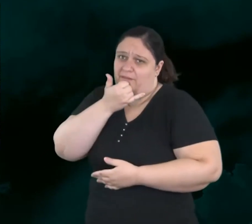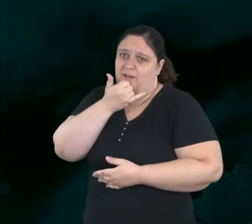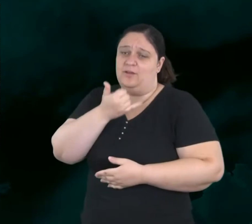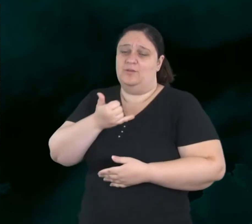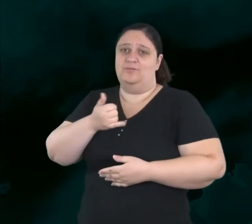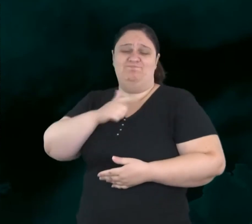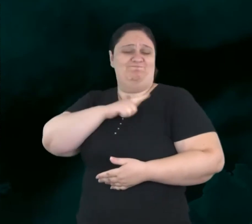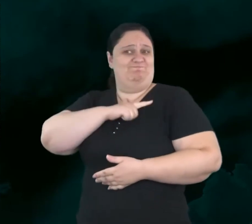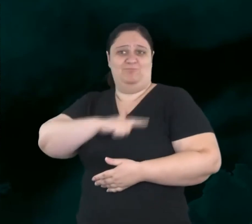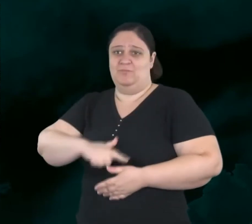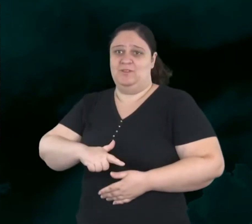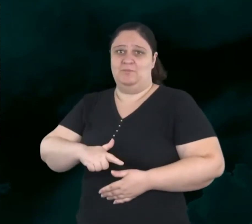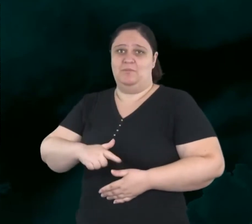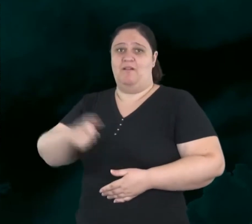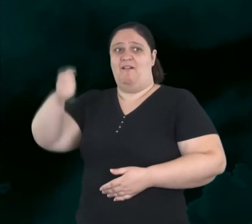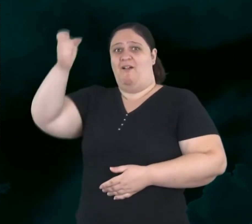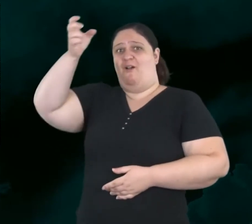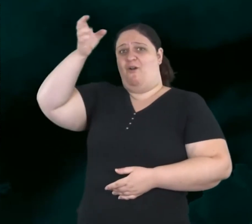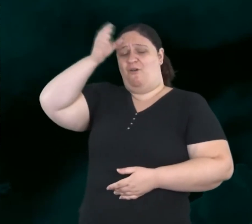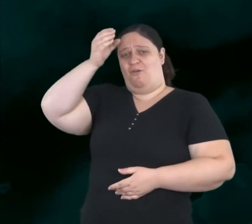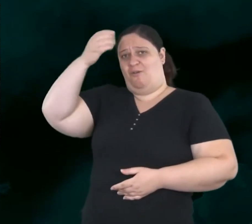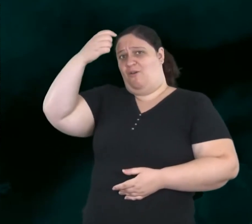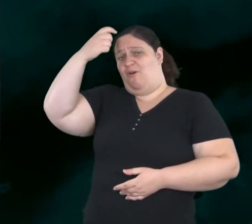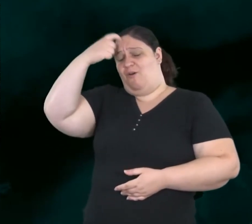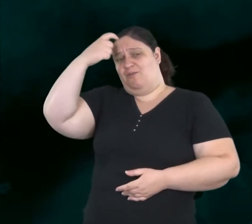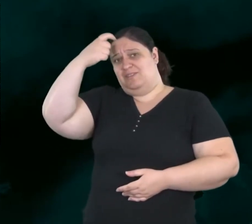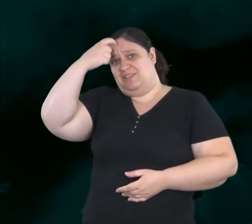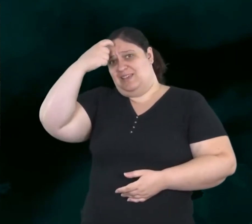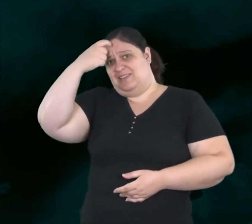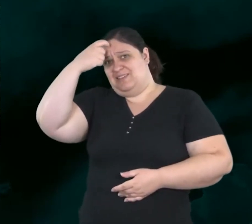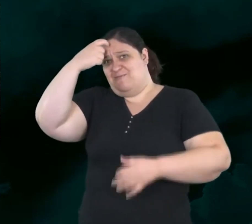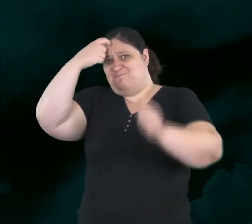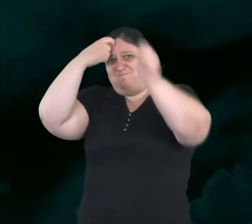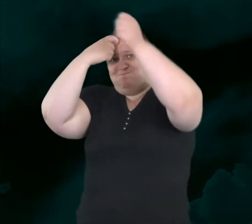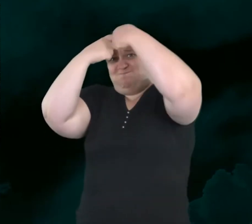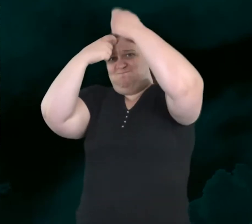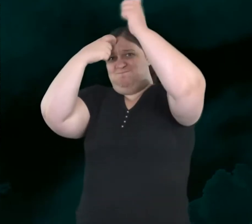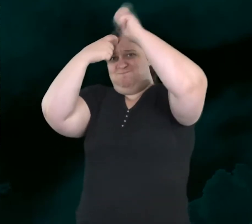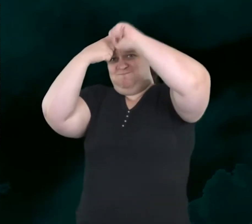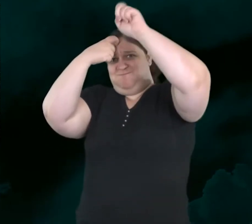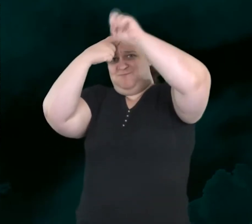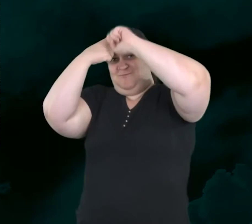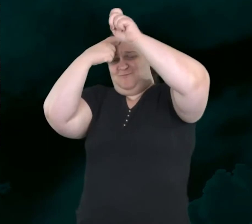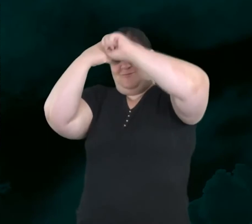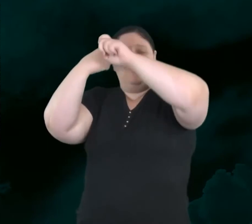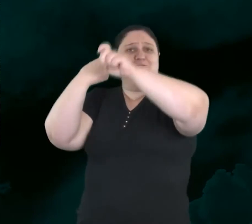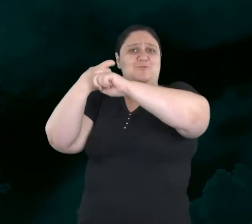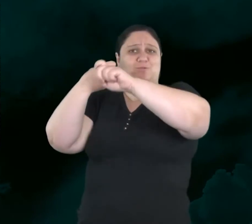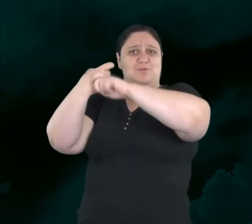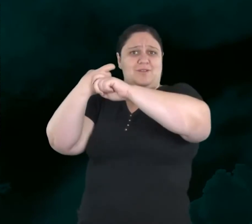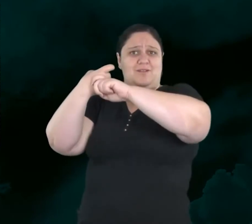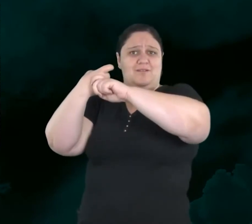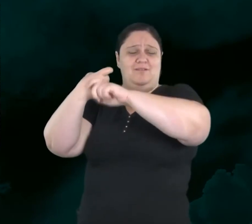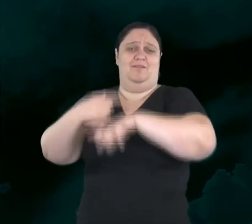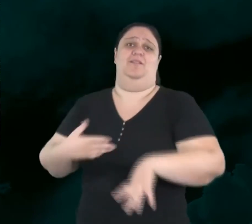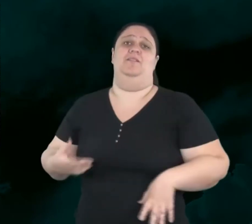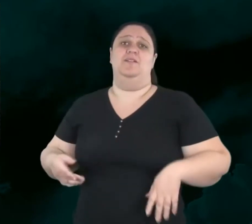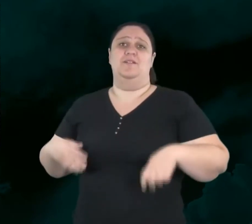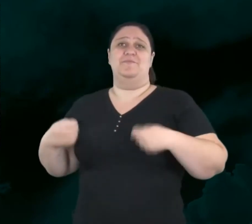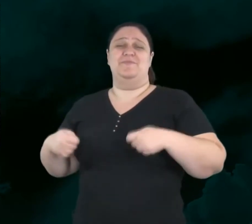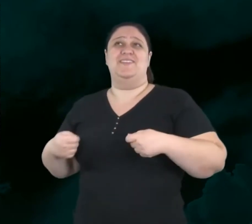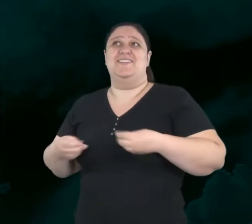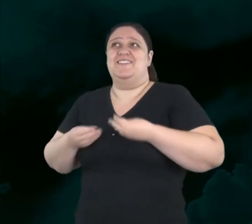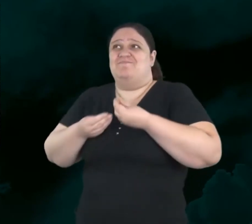uma consciência sem sensibilidade. Nós precisamos ter uma consciência com sensibilidade. Portanto, irmãos, nós precisamos